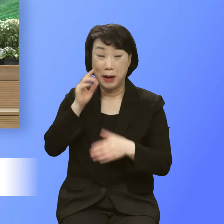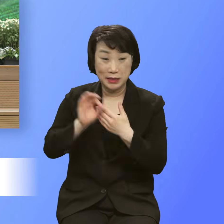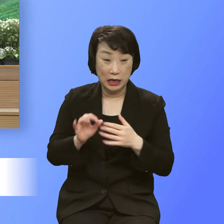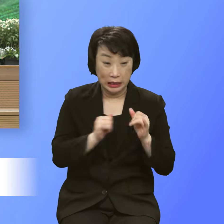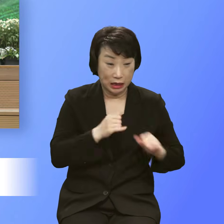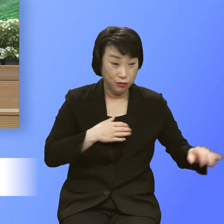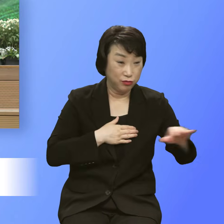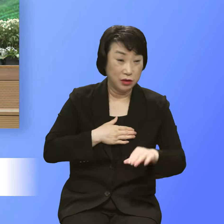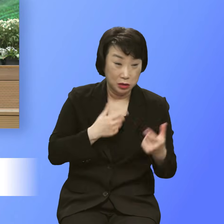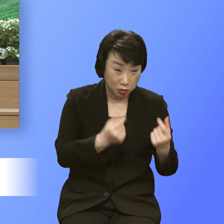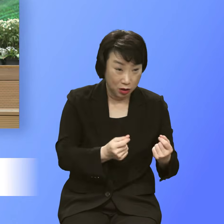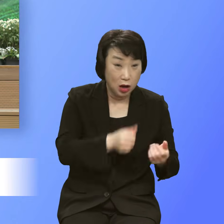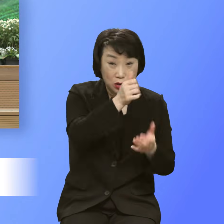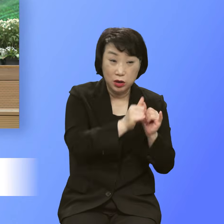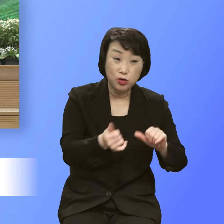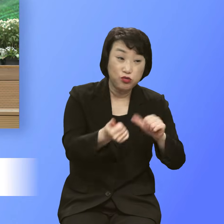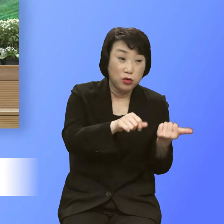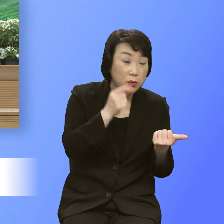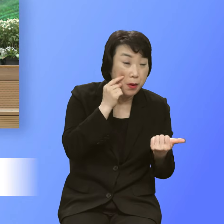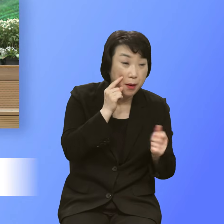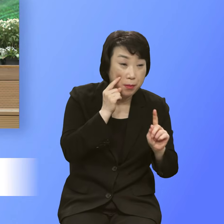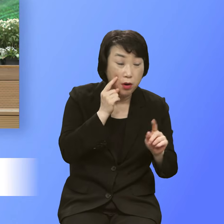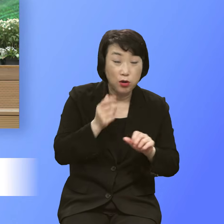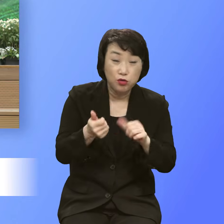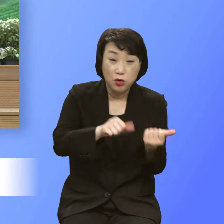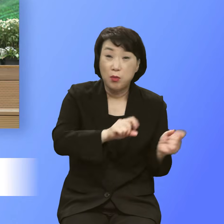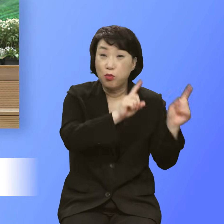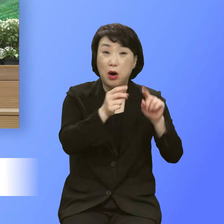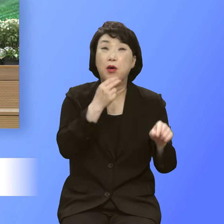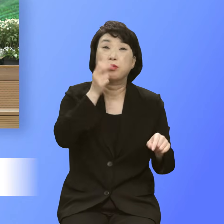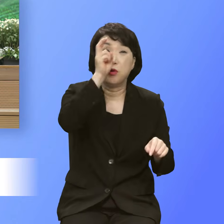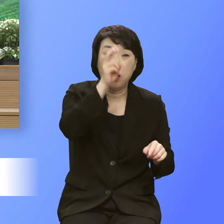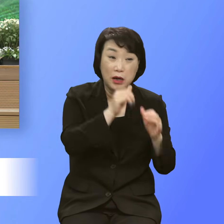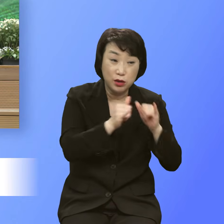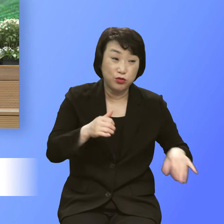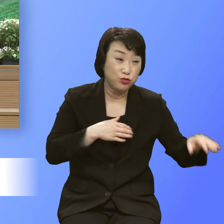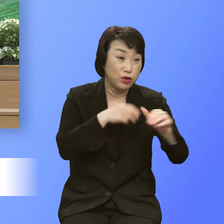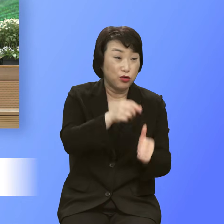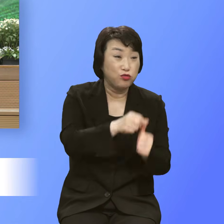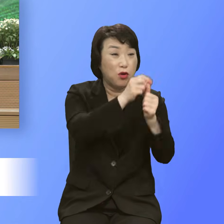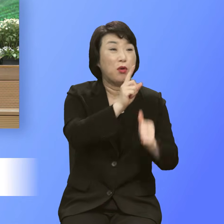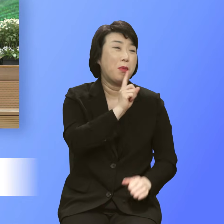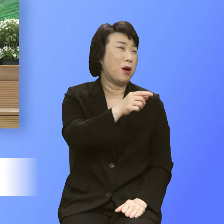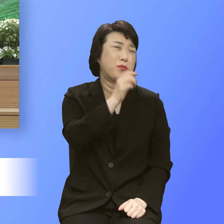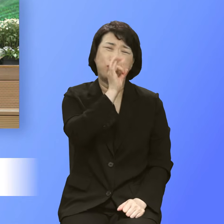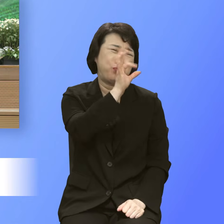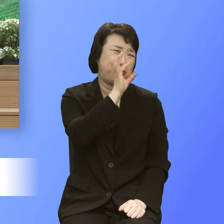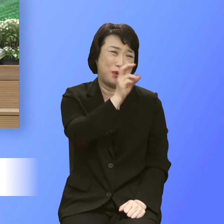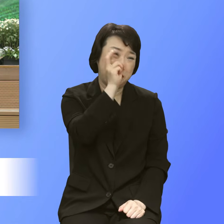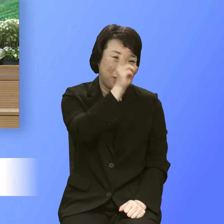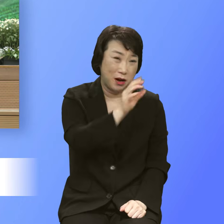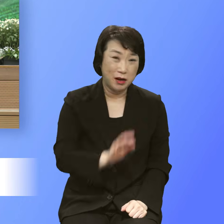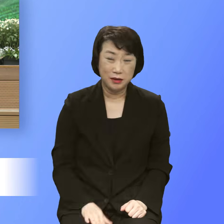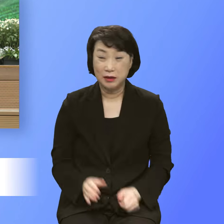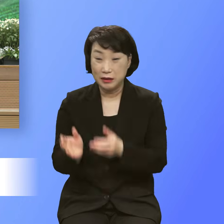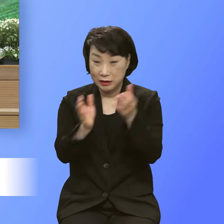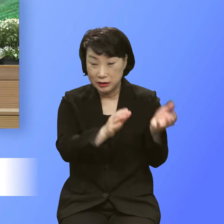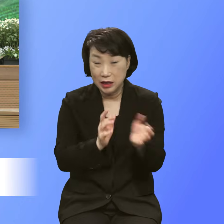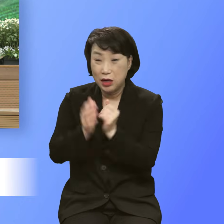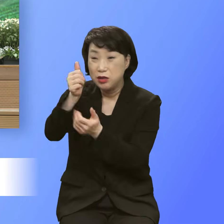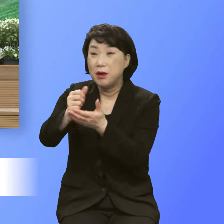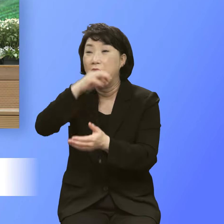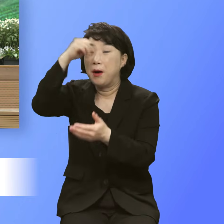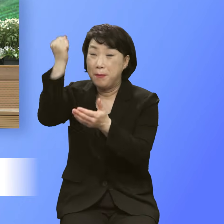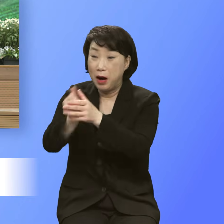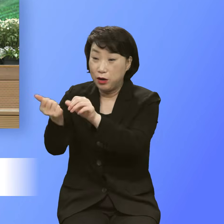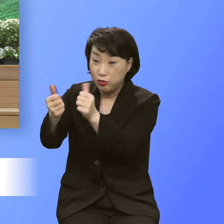같은 죄인이 죽었다면 그는 죽어서 부활도 없고 인류 구원이라는 말은 할 수도 없는 얘기 아니에요. 근데 그가